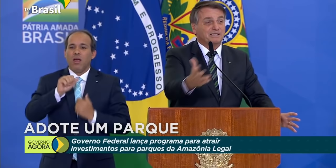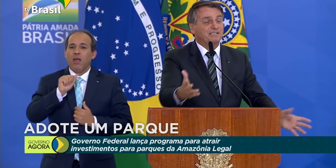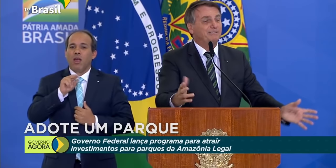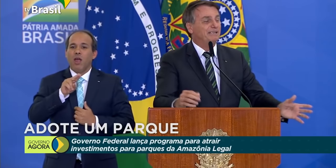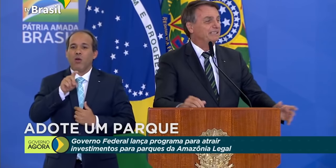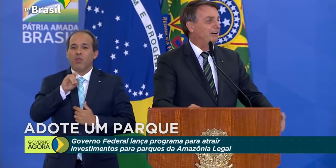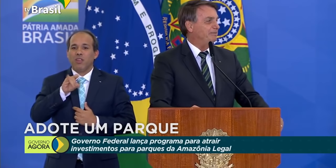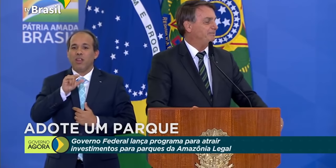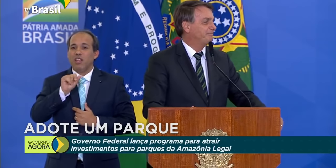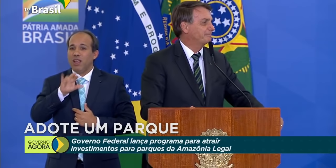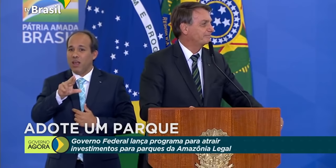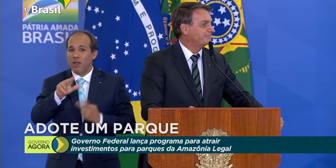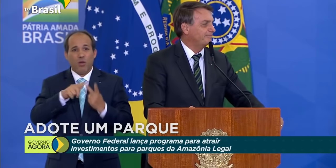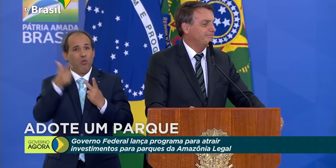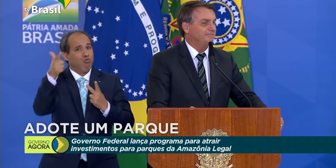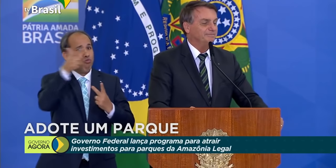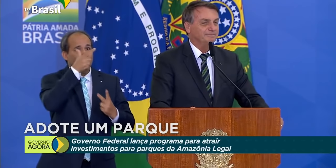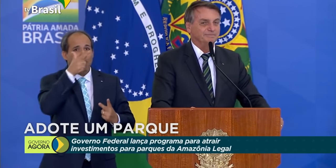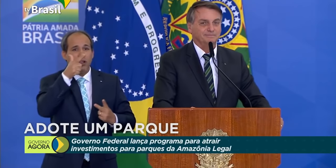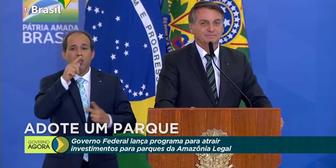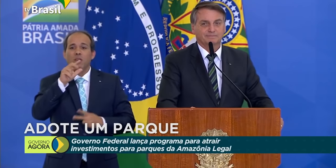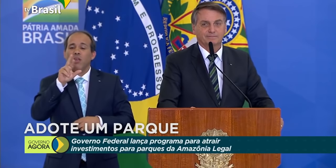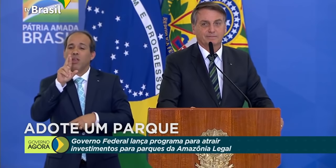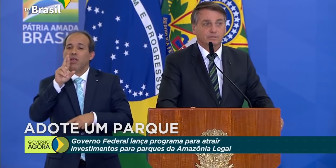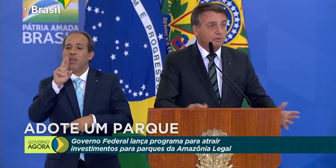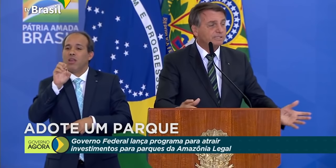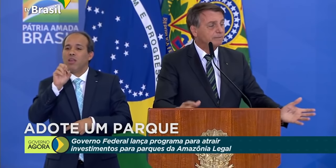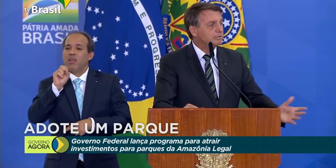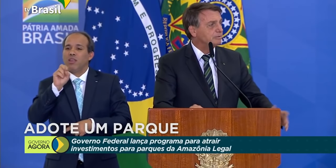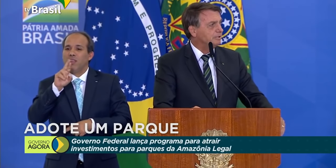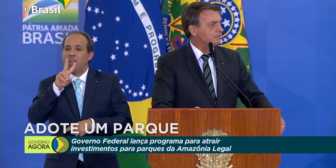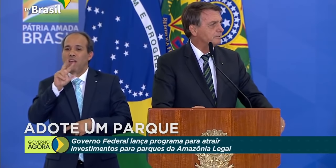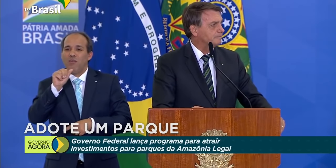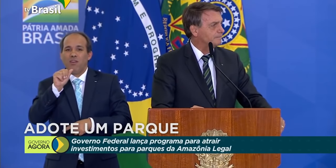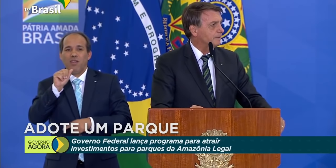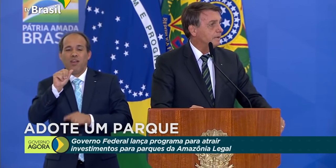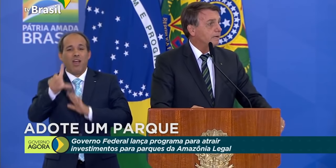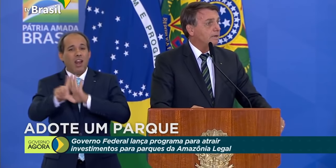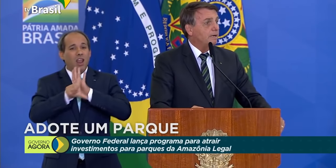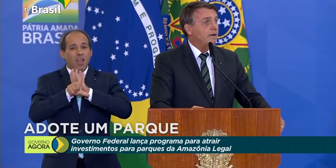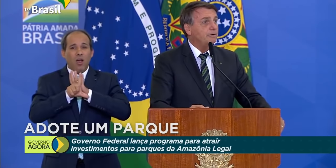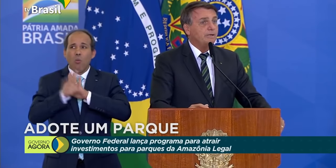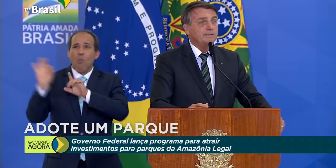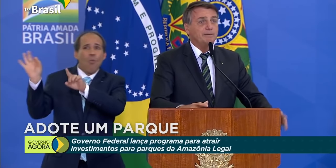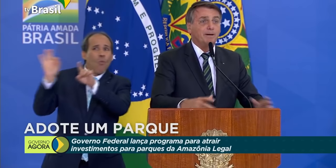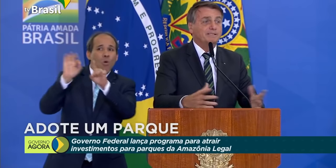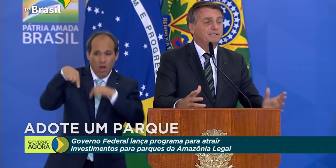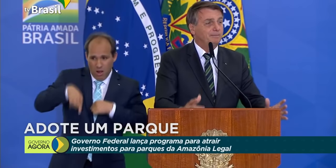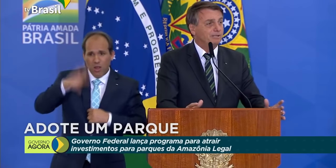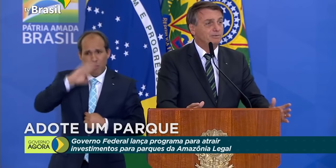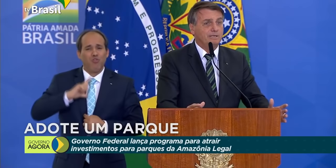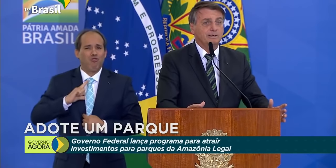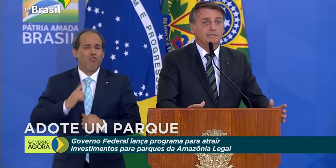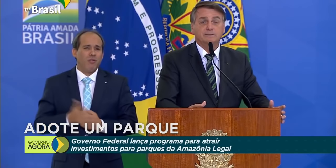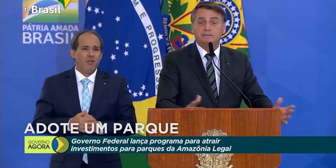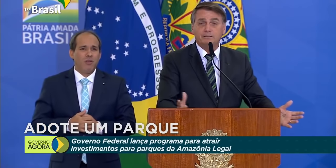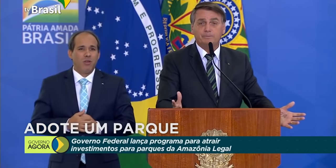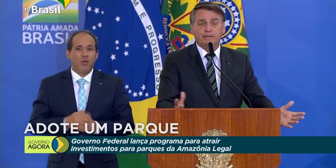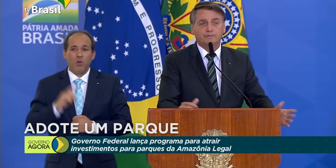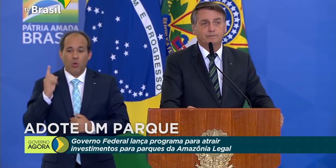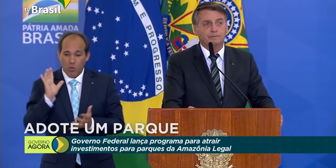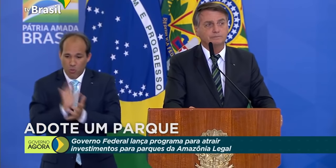a reserva legal e nós temos tudo isso a nossa bacia